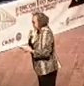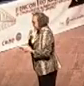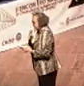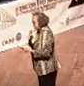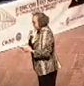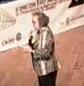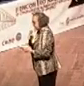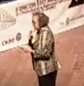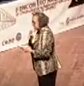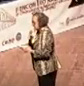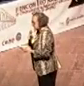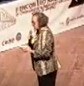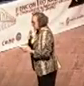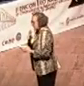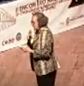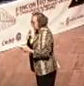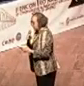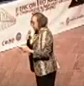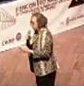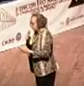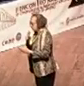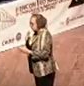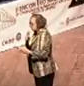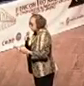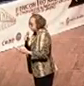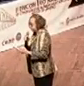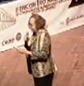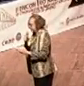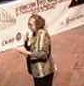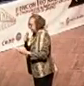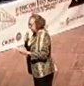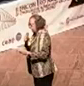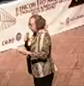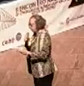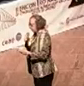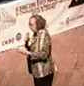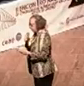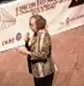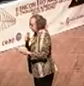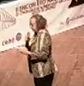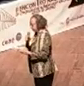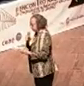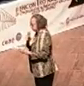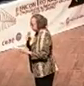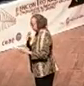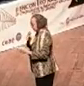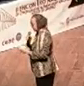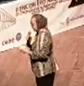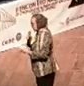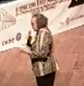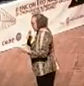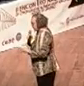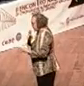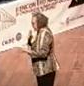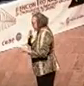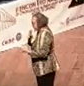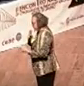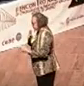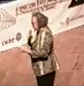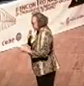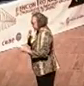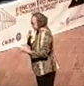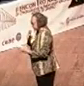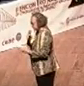conseguir fornecer no vegetal o operador logística passa a ter autonomia para comprar de outro lugar como